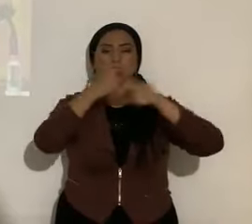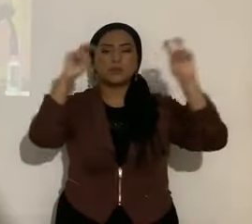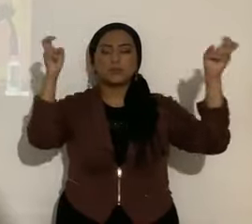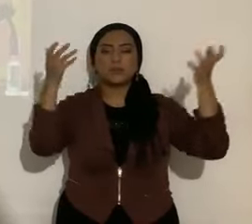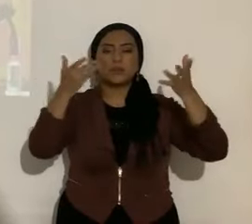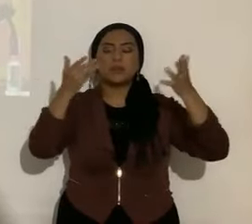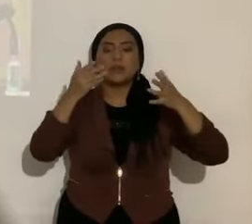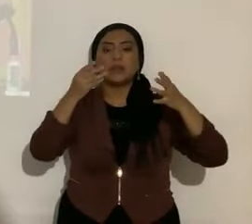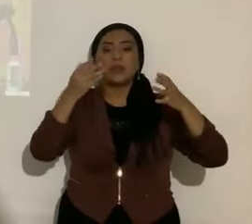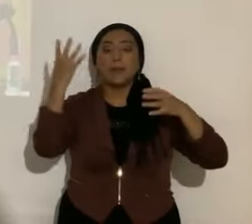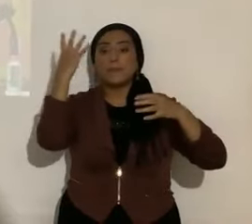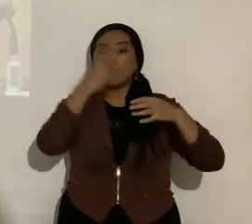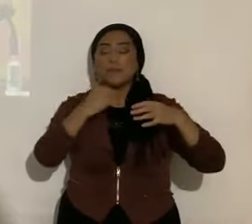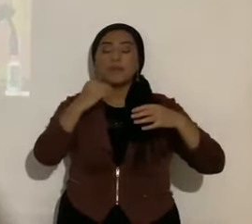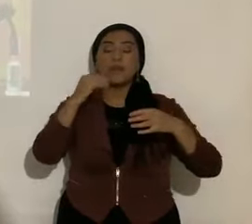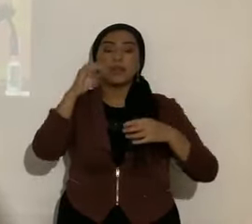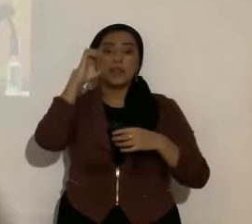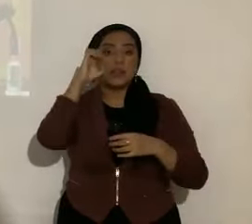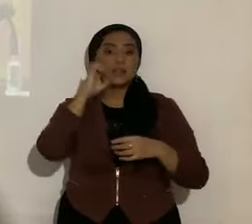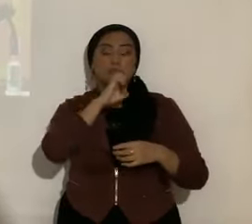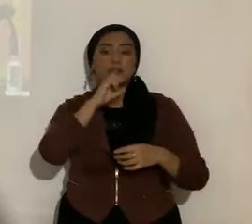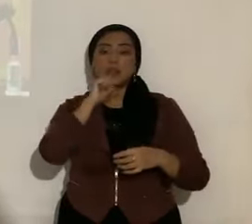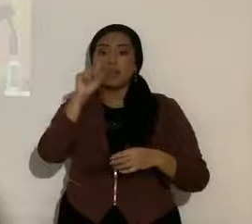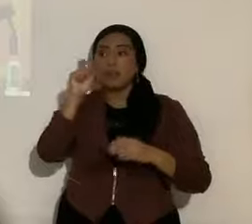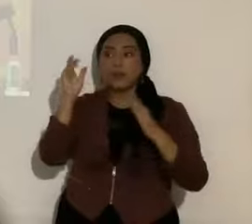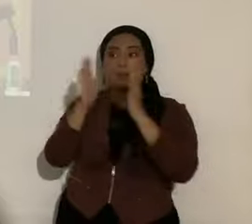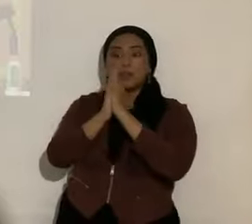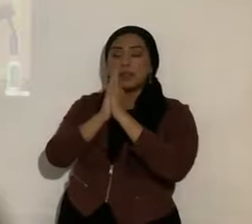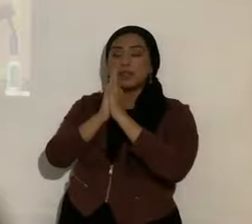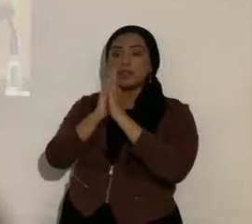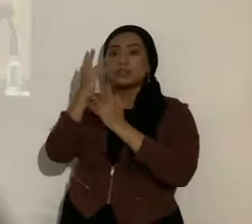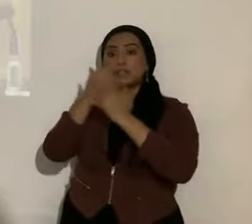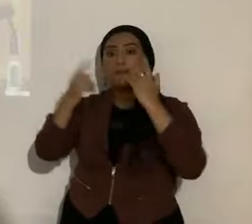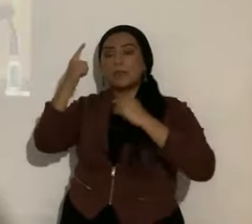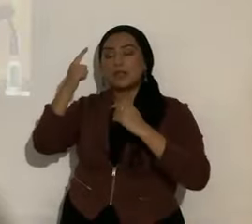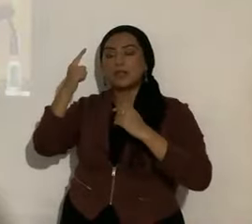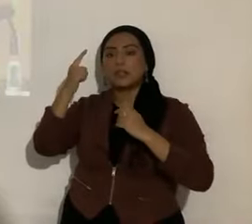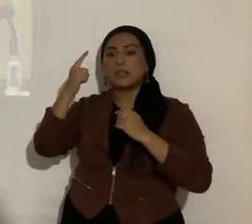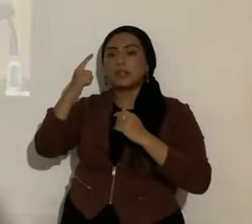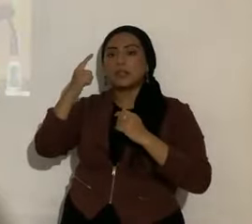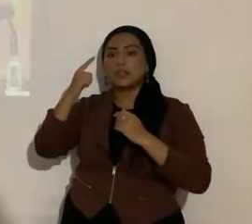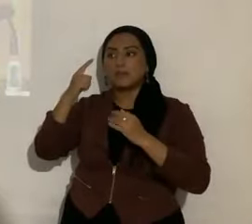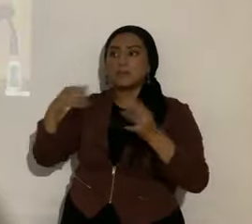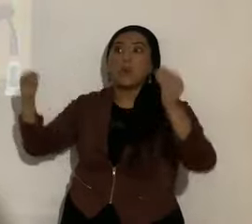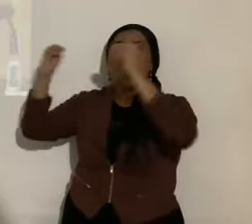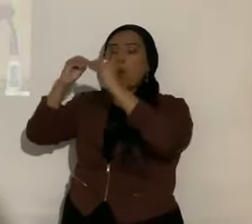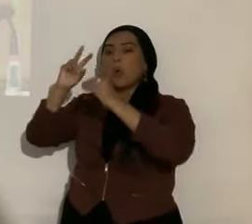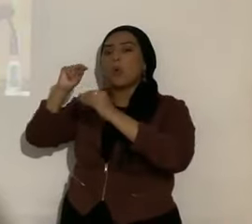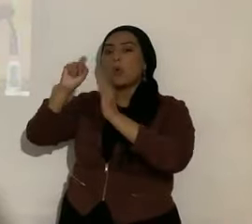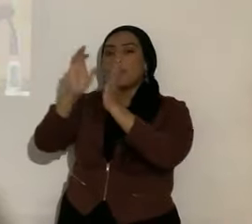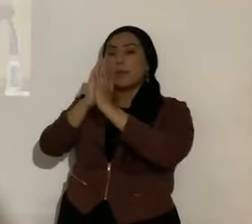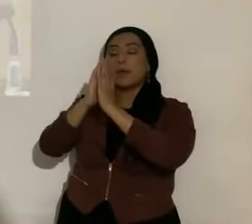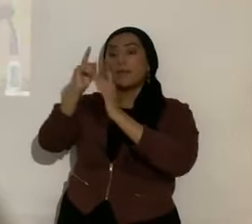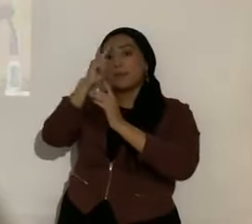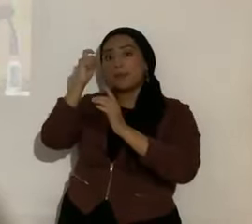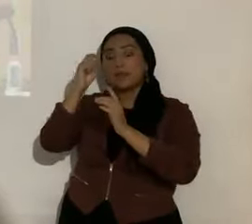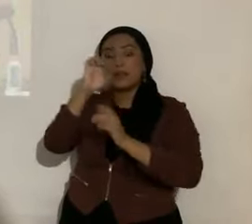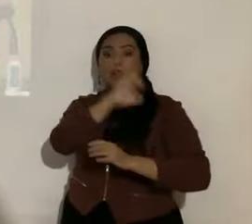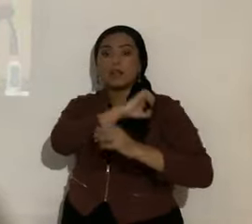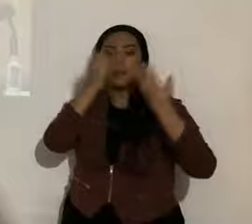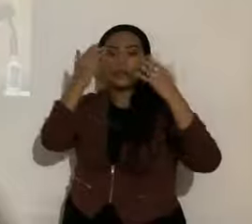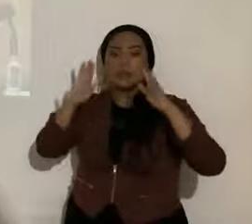hermoso. Eliseo no pidió algo que no le correspondía. Pidió porque Elías